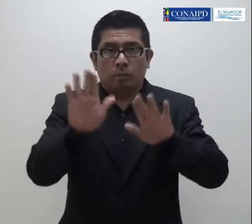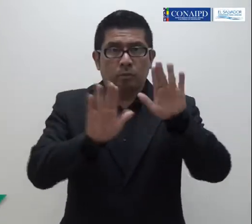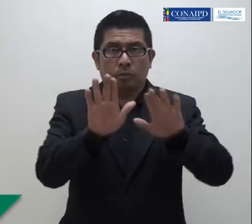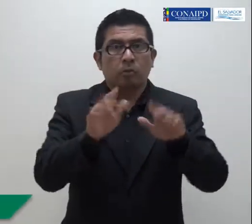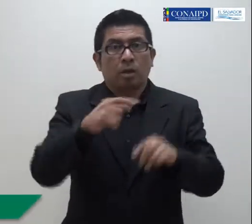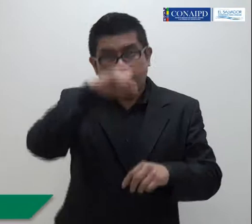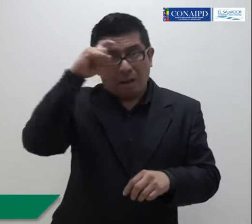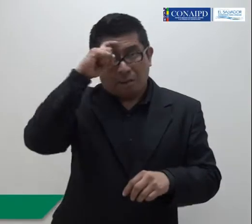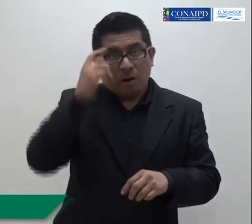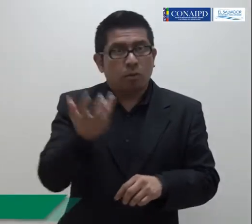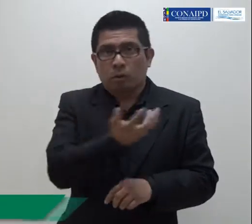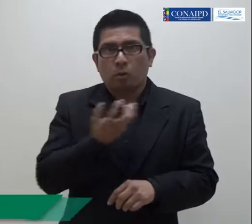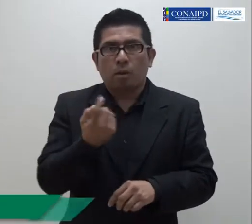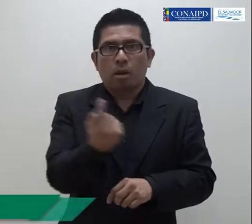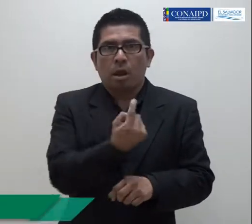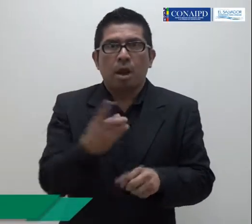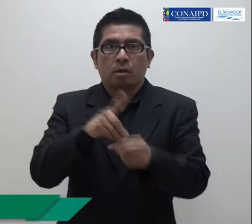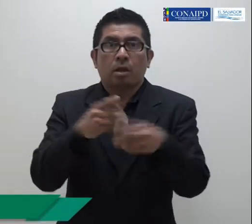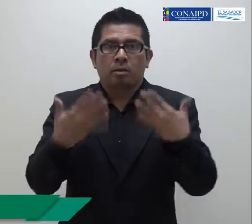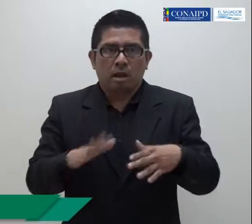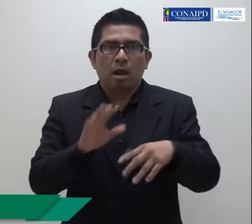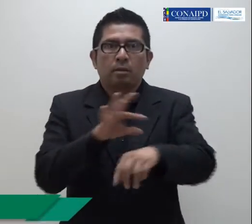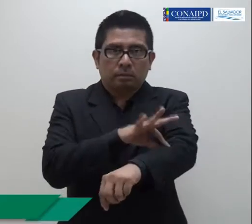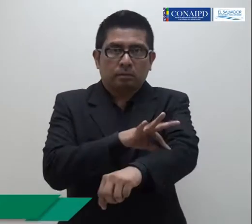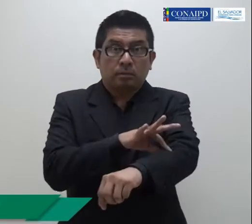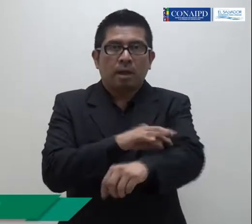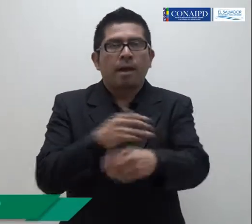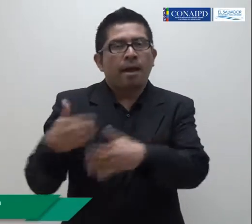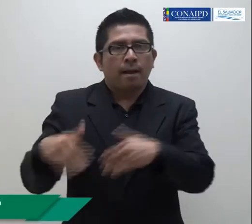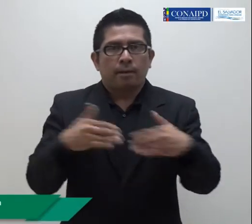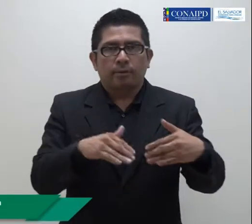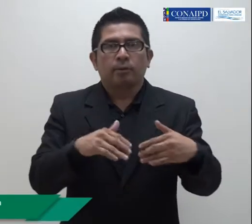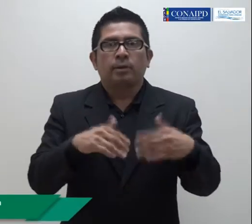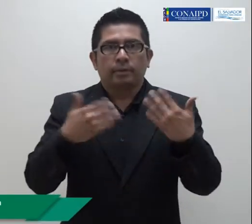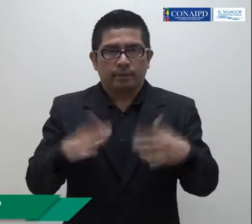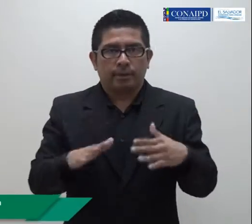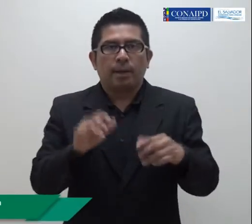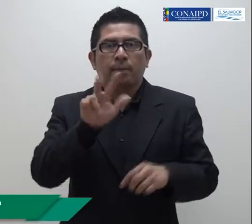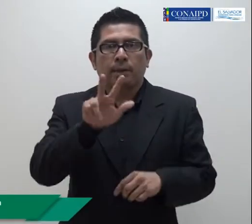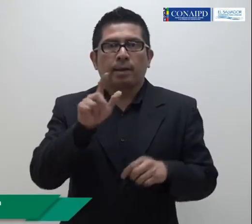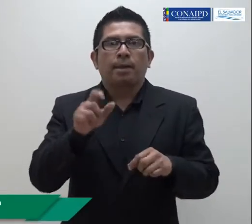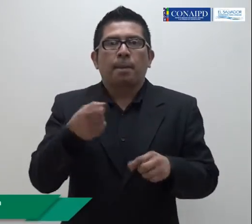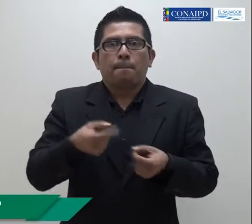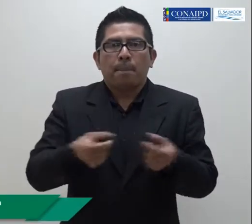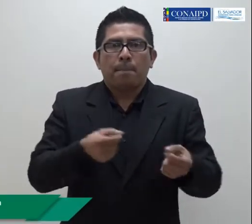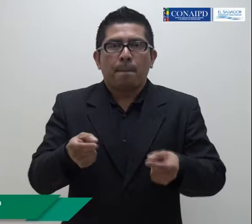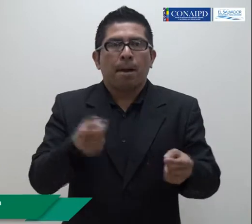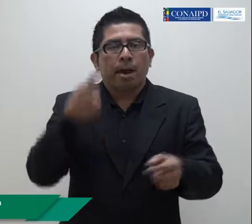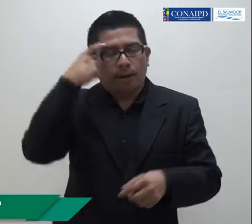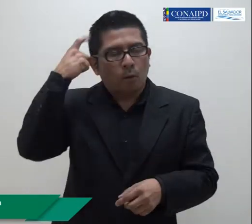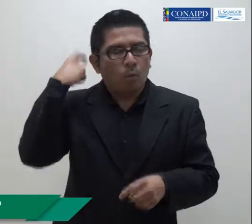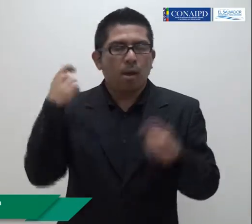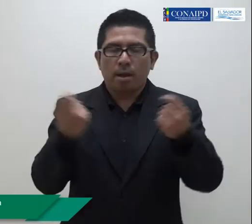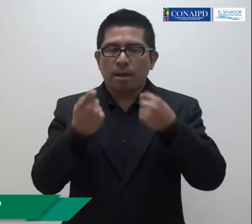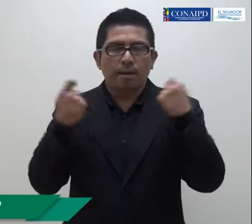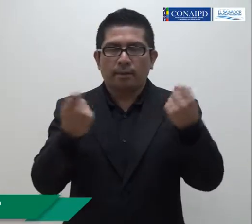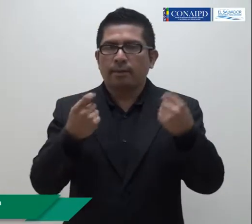las personas con discapacidad son parte de las acciones que se destacan el 3 de diciembre de cada año, fecha en que se conmemora el Día Nacional